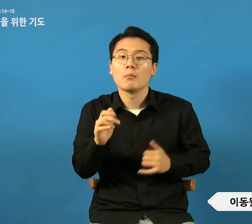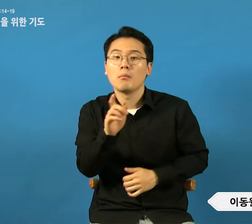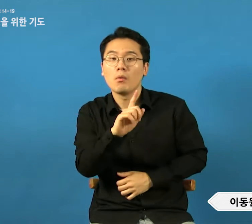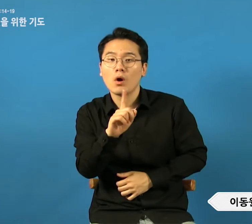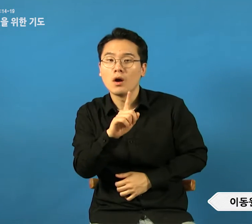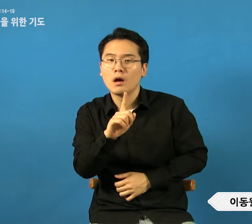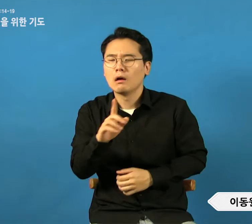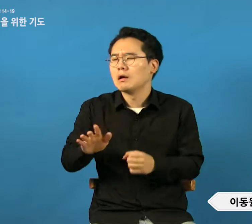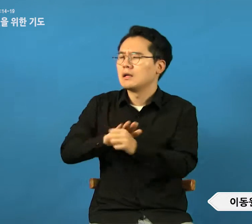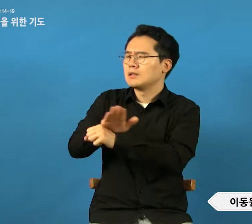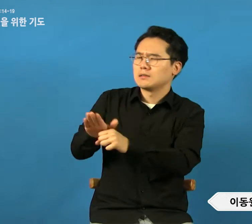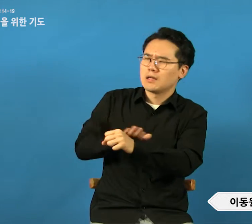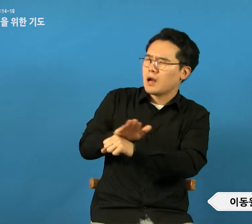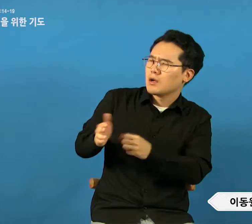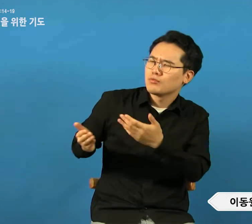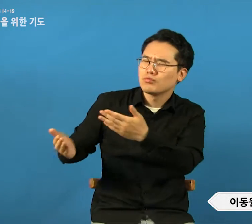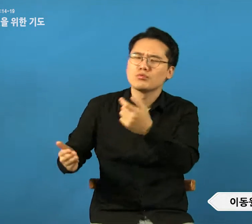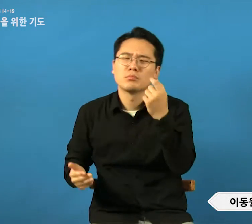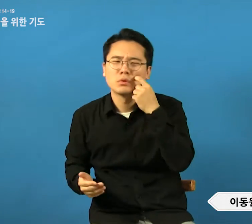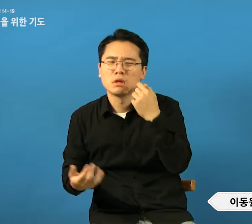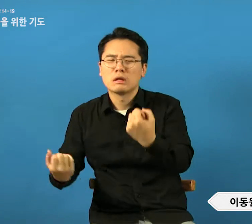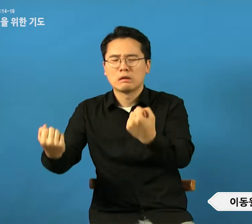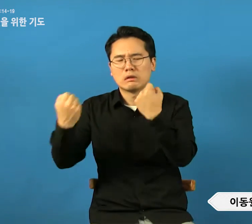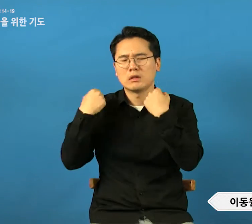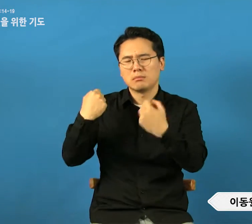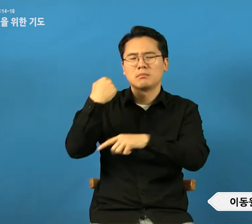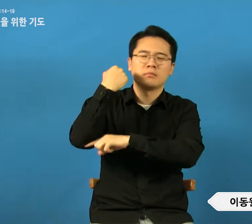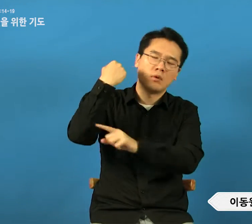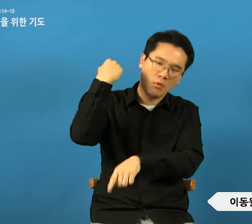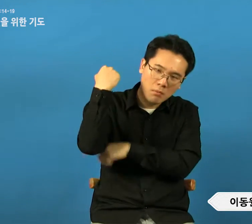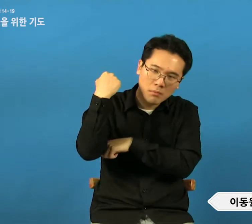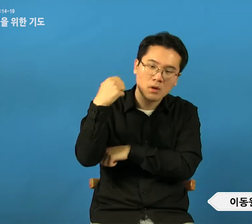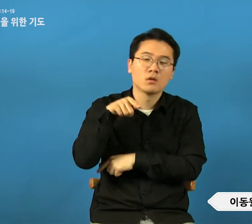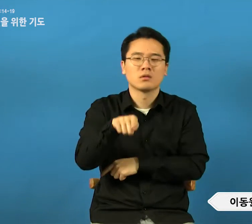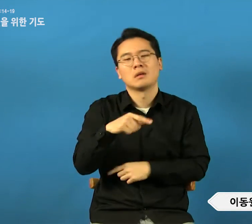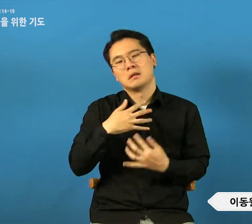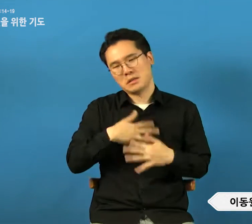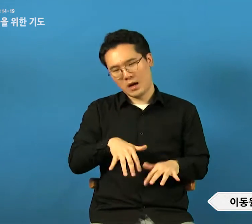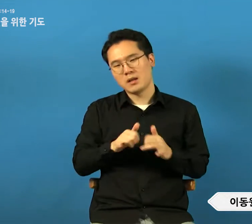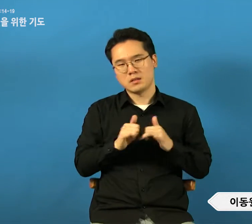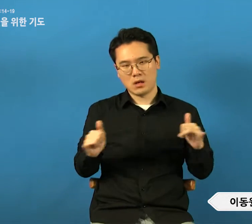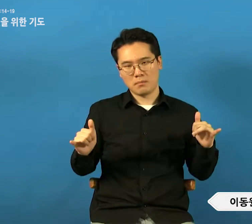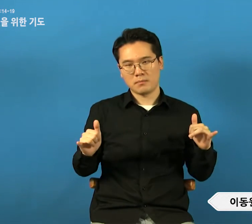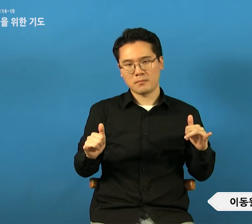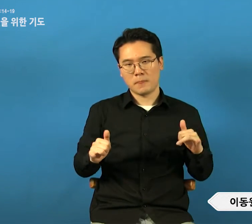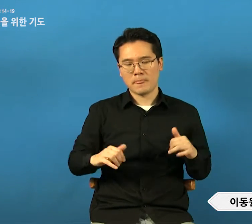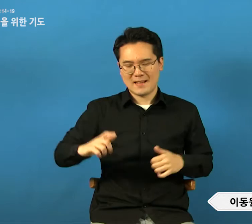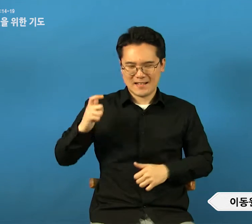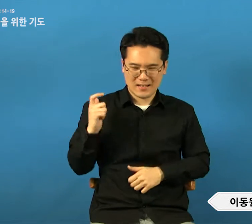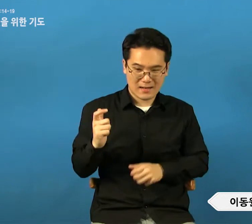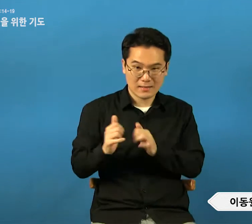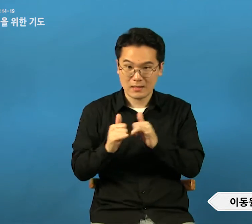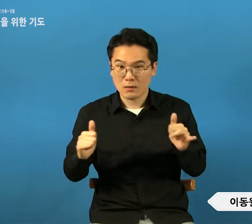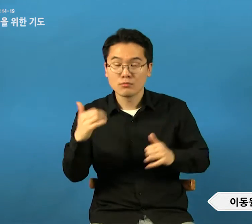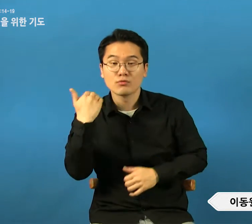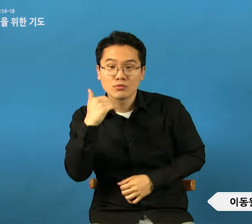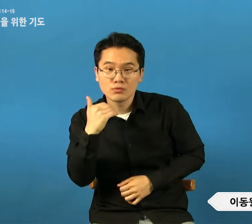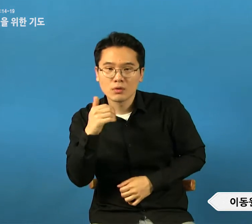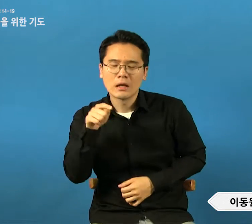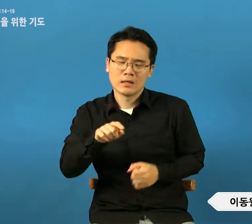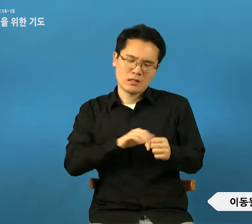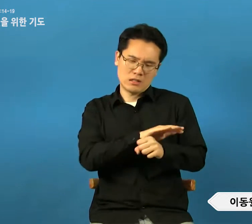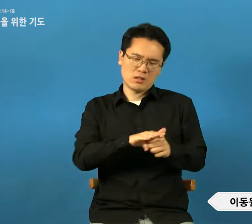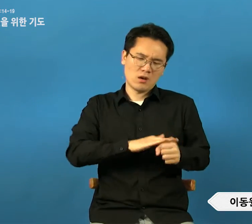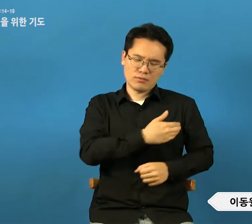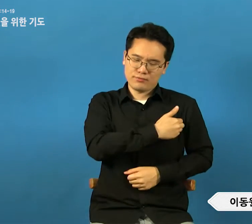없는 사람이에요. 사랑할 힘이 없어. 그럼 약한 사람이에요. 강한 사람이 누구냐? 이 사랑이